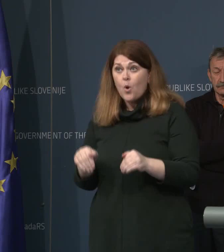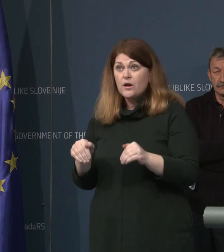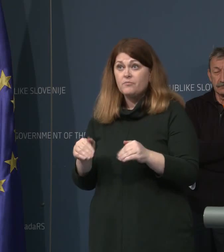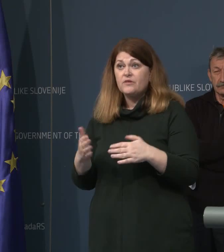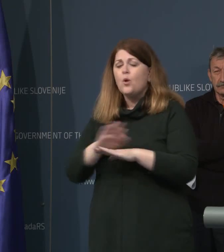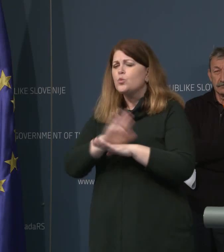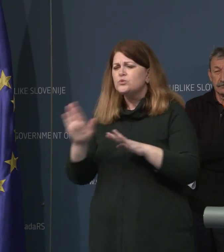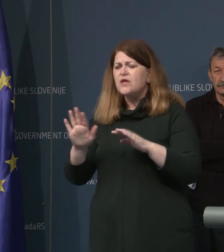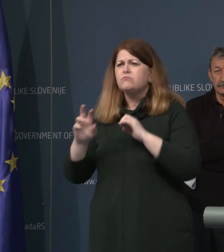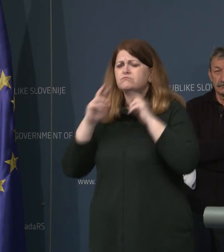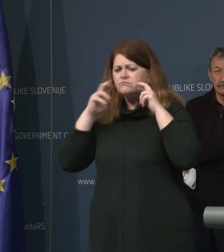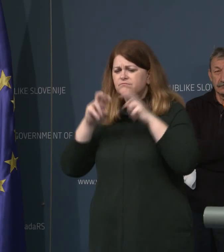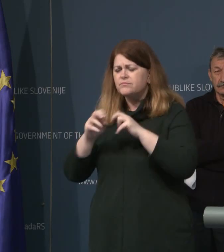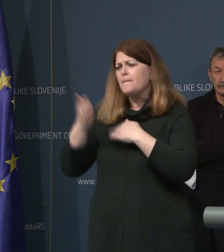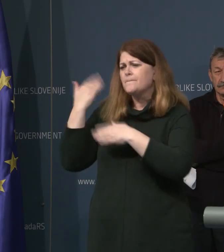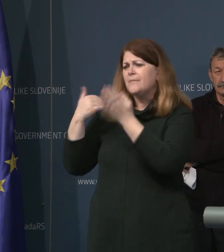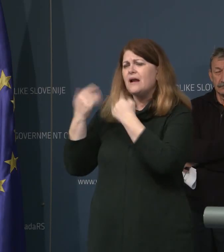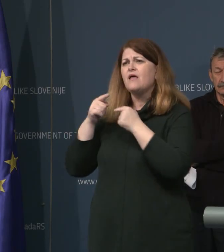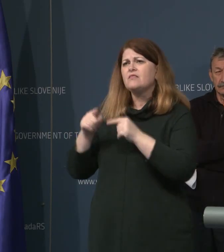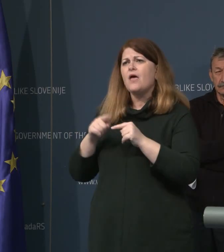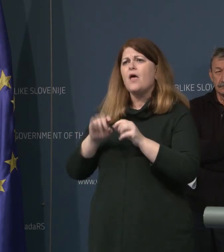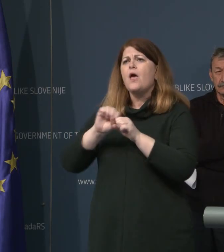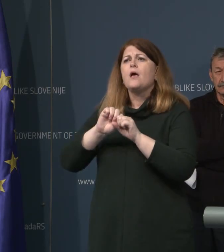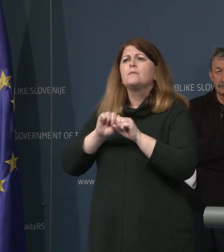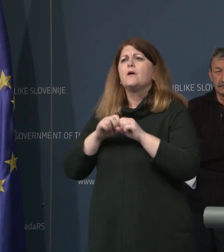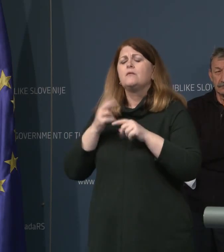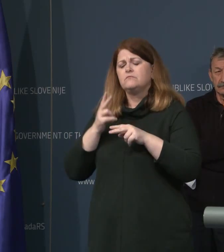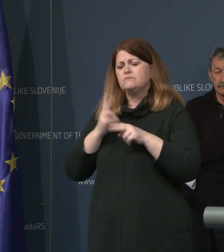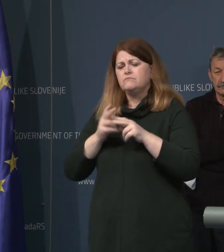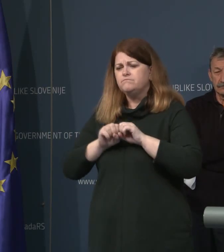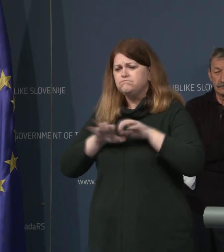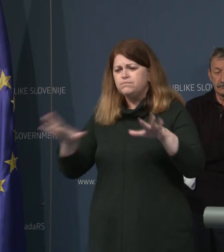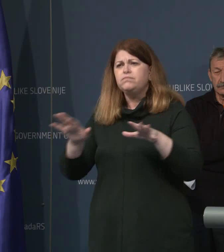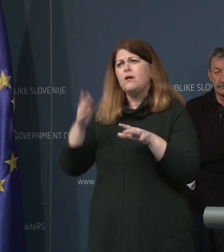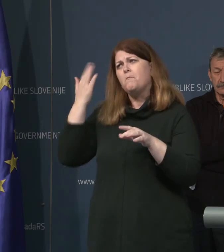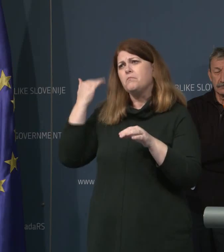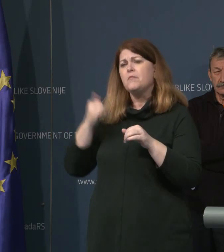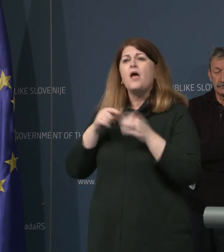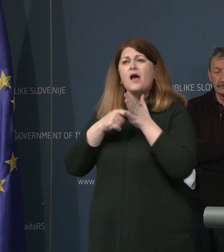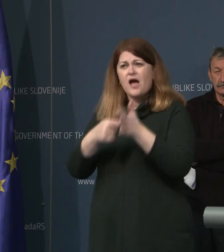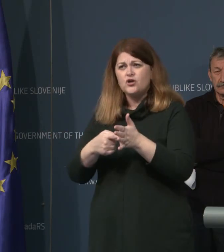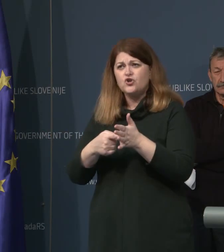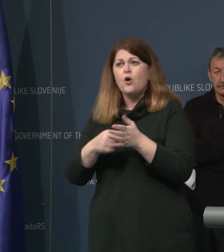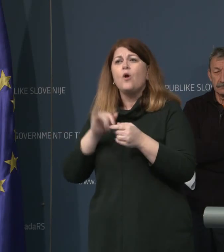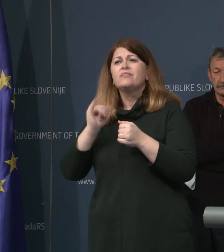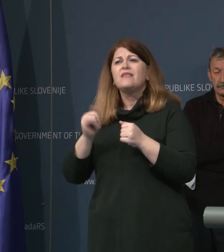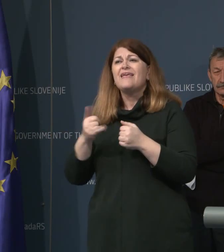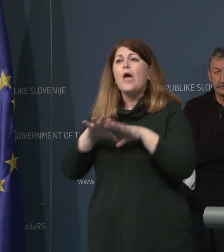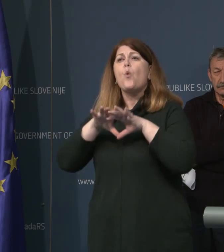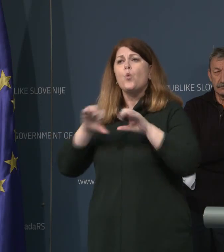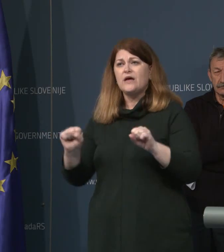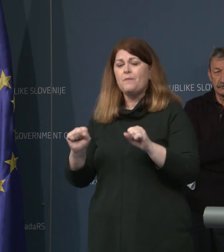vse študije preteklih pandemskih izbruhov, ki smo jim bili priča do sedaj, kažejo, da je predvsem